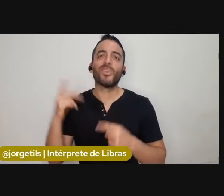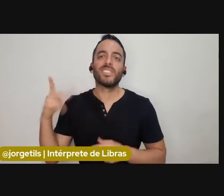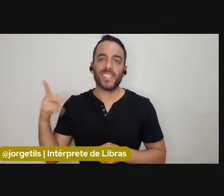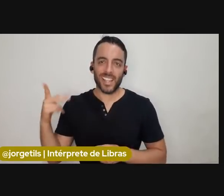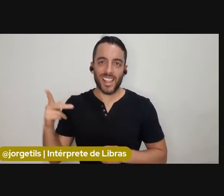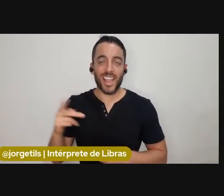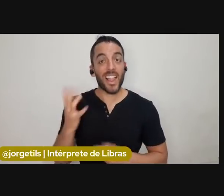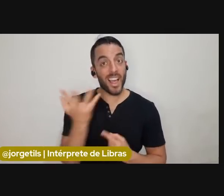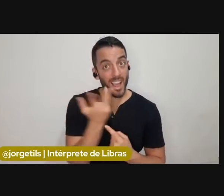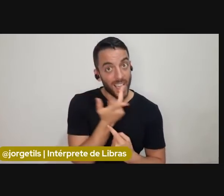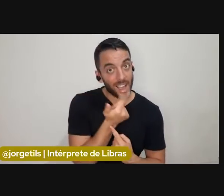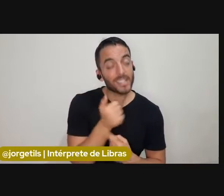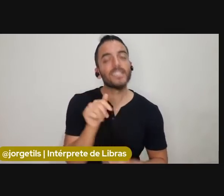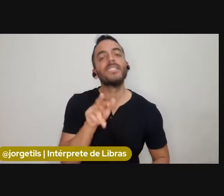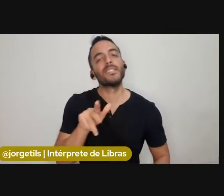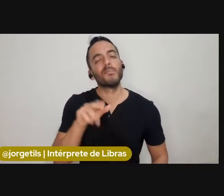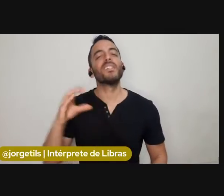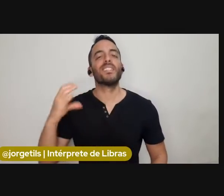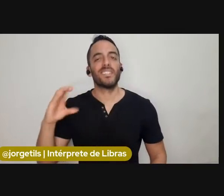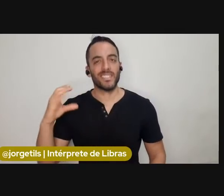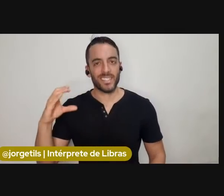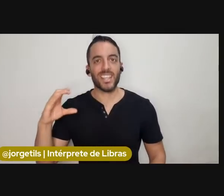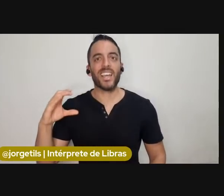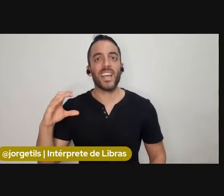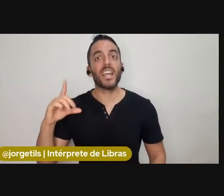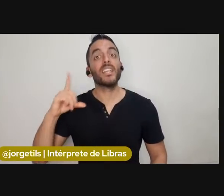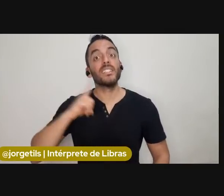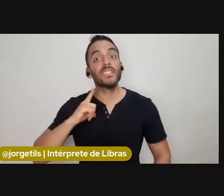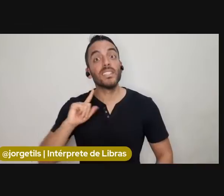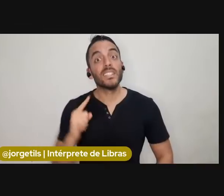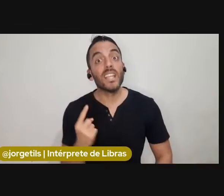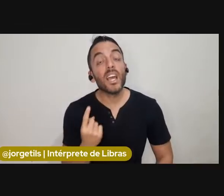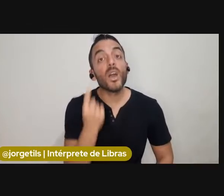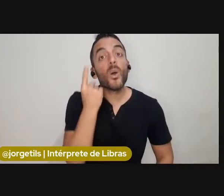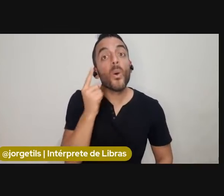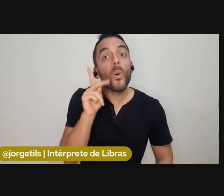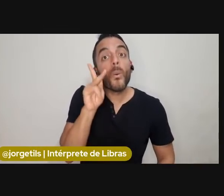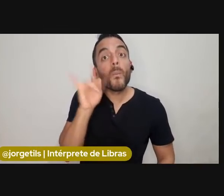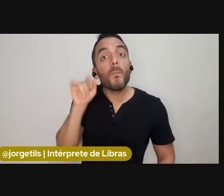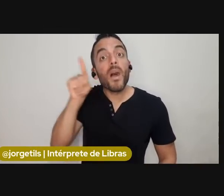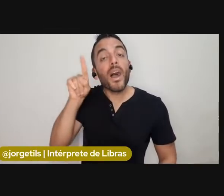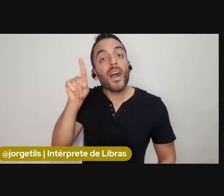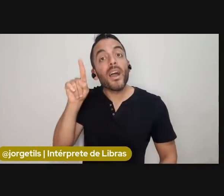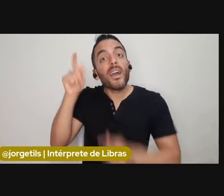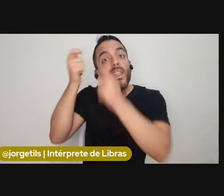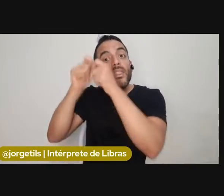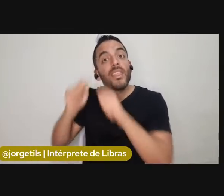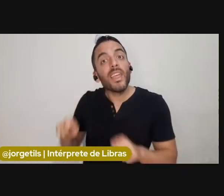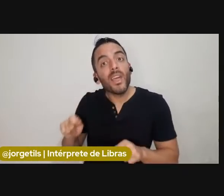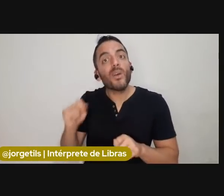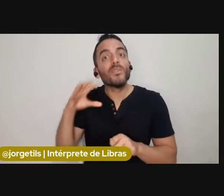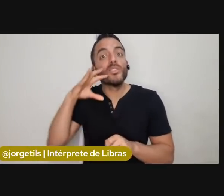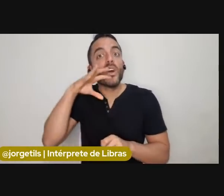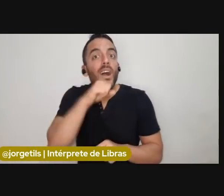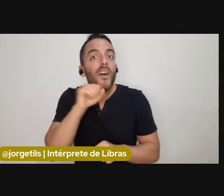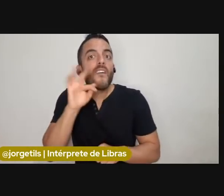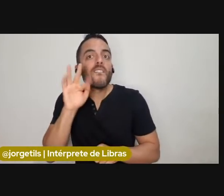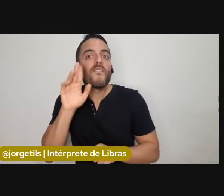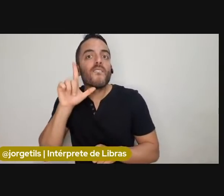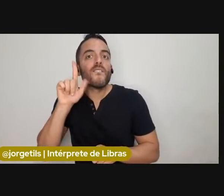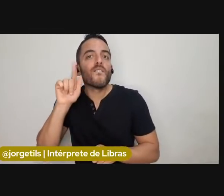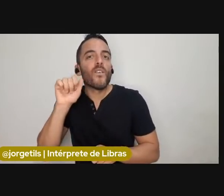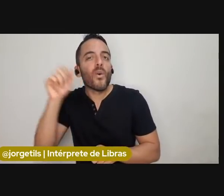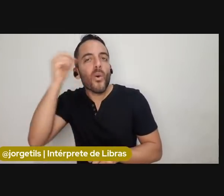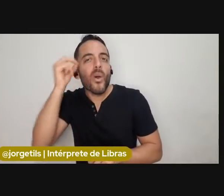ciência. Ambas filhas de um Deus fugaz, que em um momento faz e no outro desfaz.